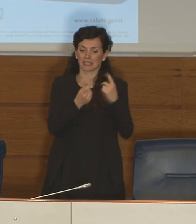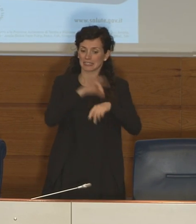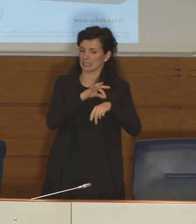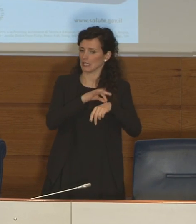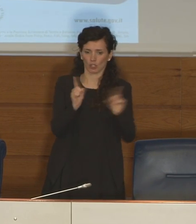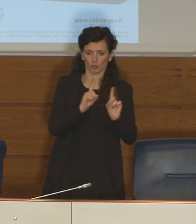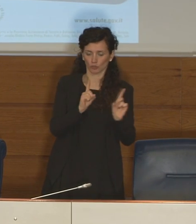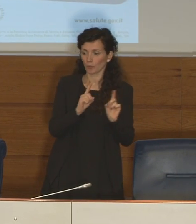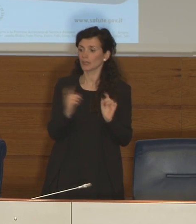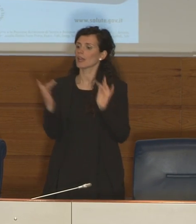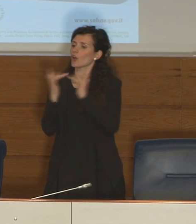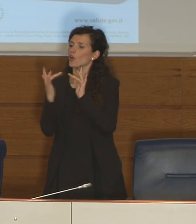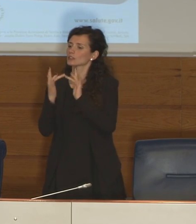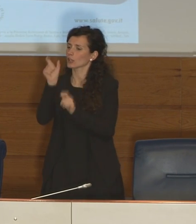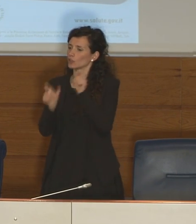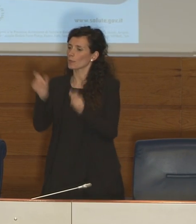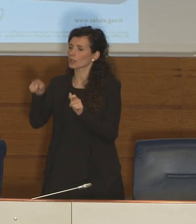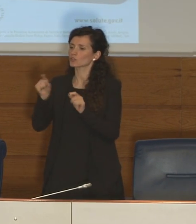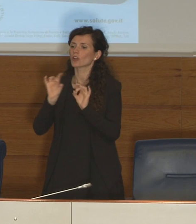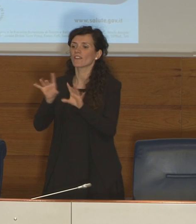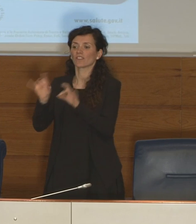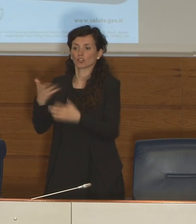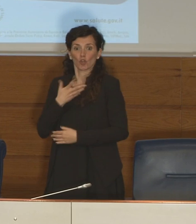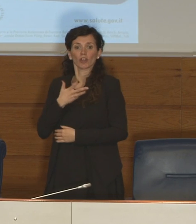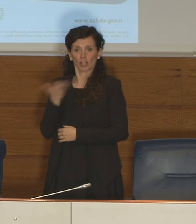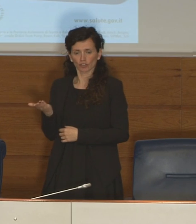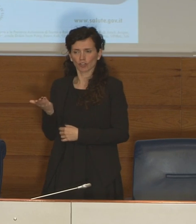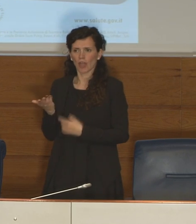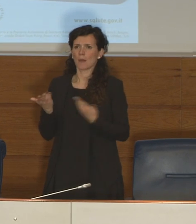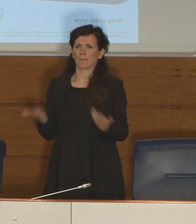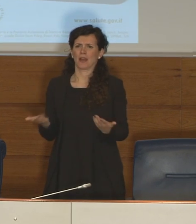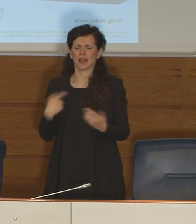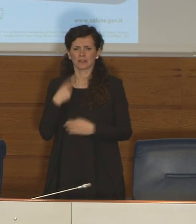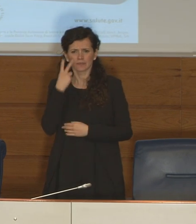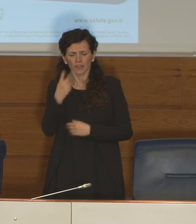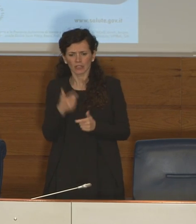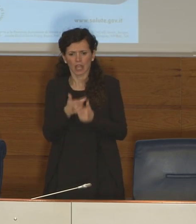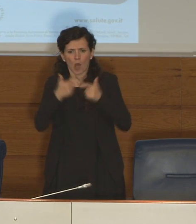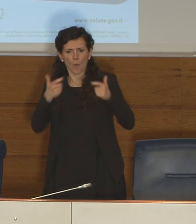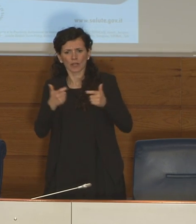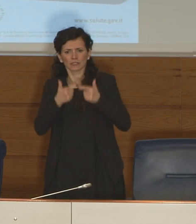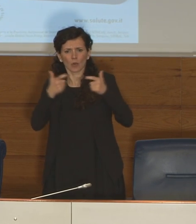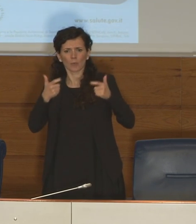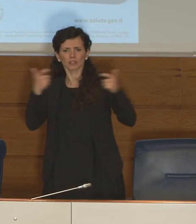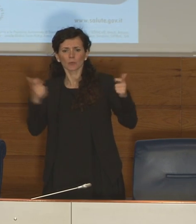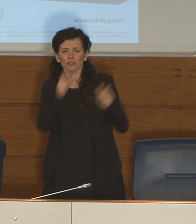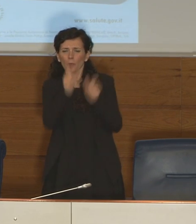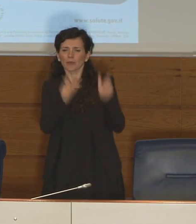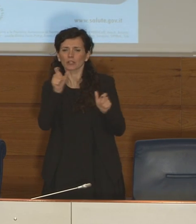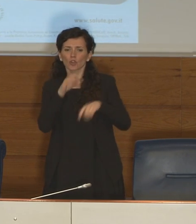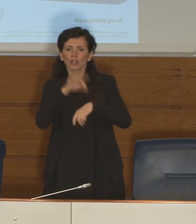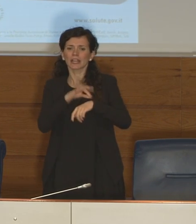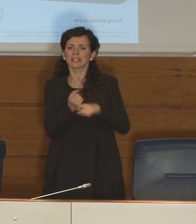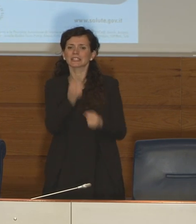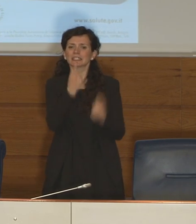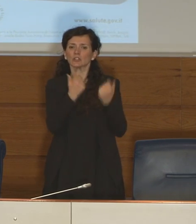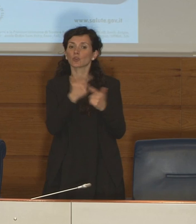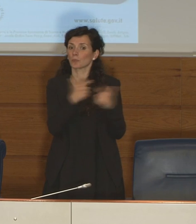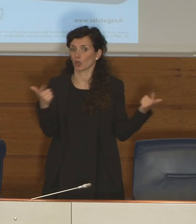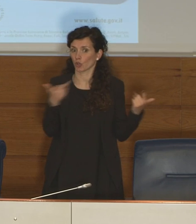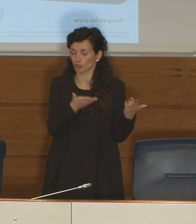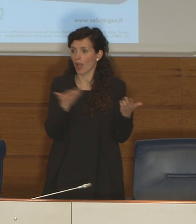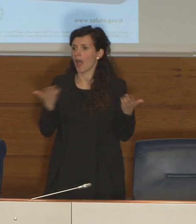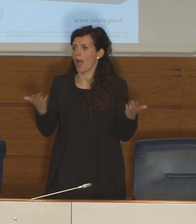contatto con positivi per ogni giorno vediamo aumentare i casi degli asintomatici quindi evidentemente i tamponi vengono fatti anche